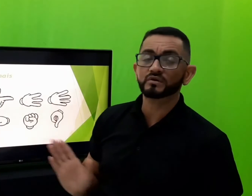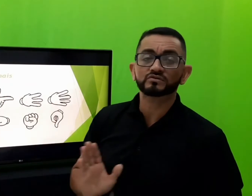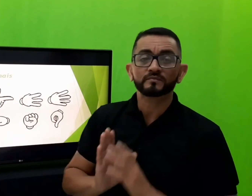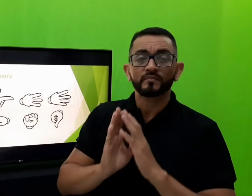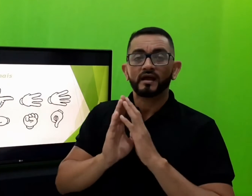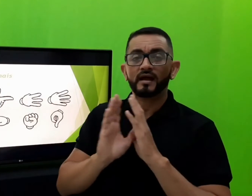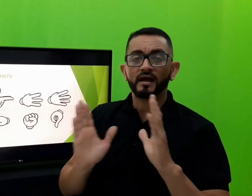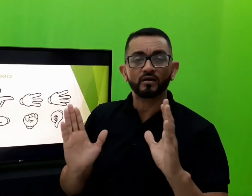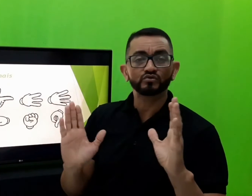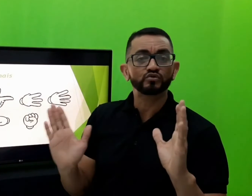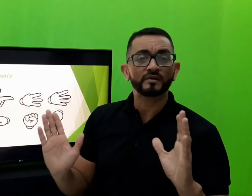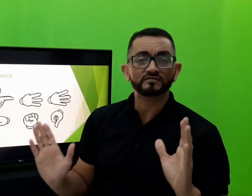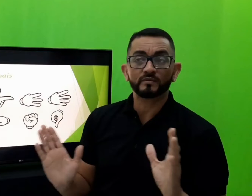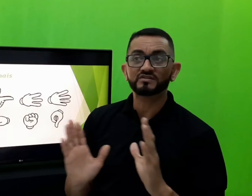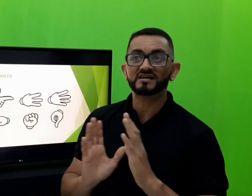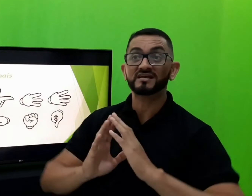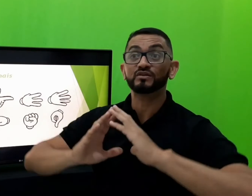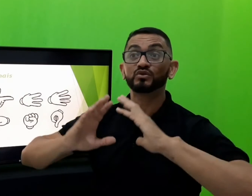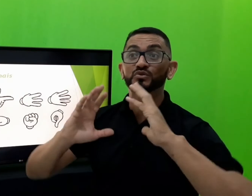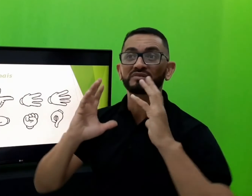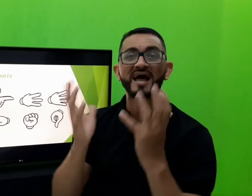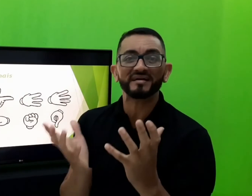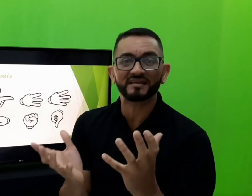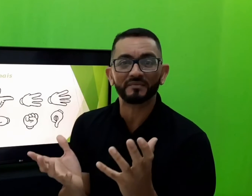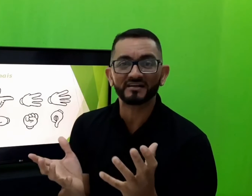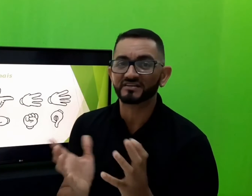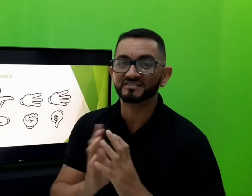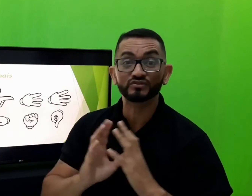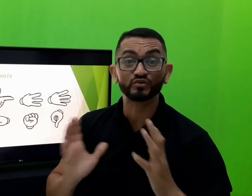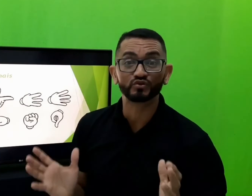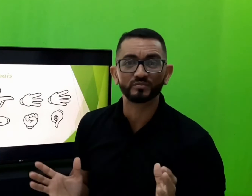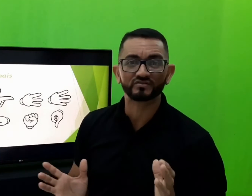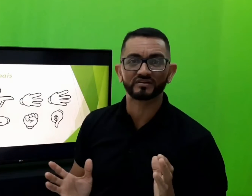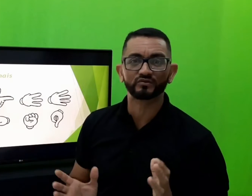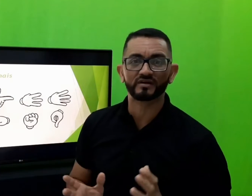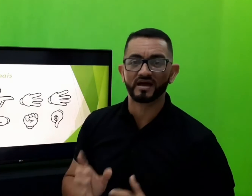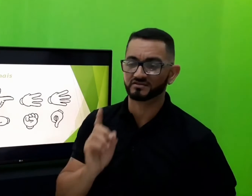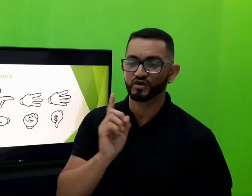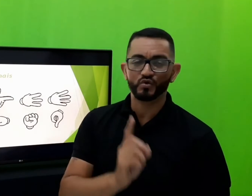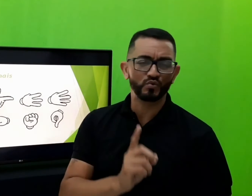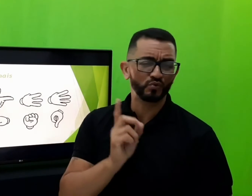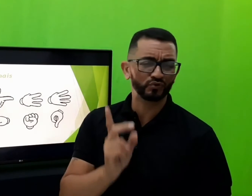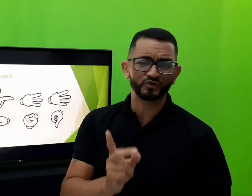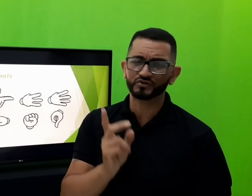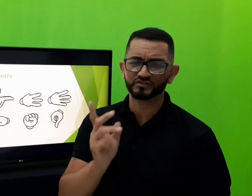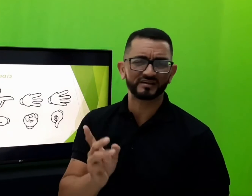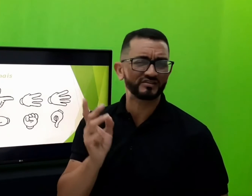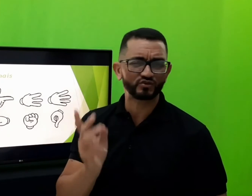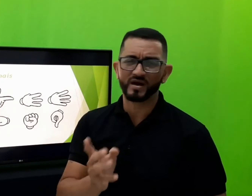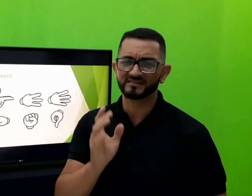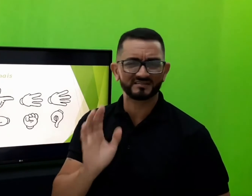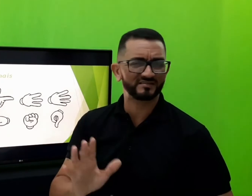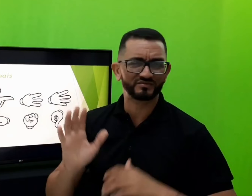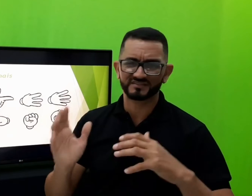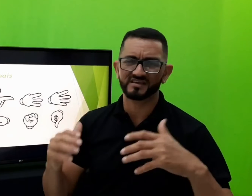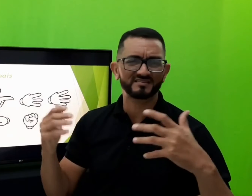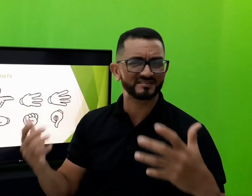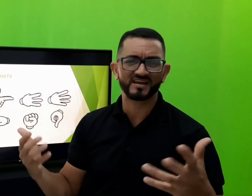números... os números, vamos dizer que na matemática sejam os números naturais. 1, 2, 3, 4, 5, 6,